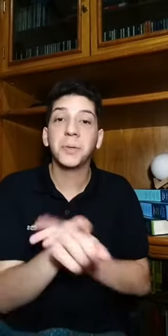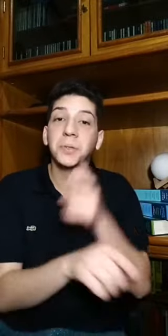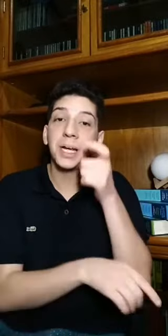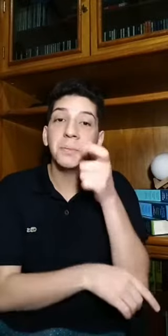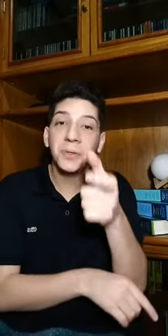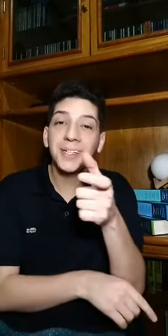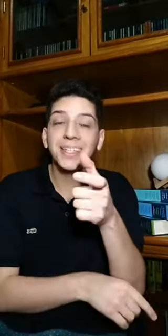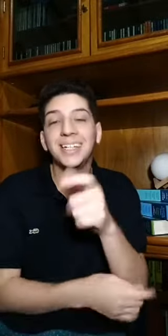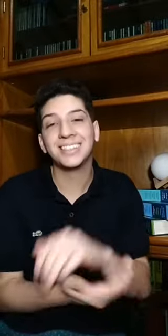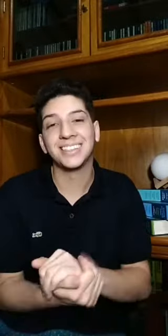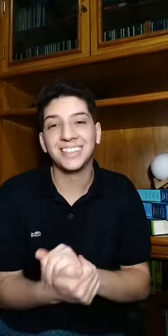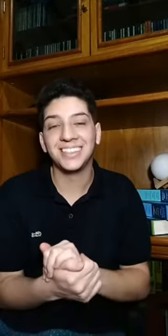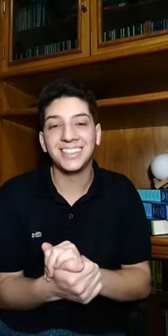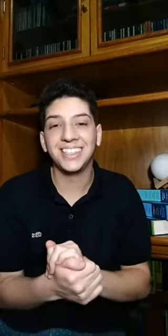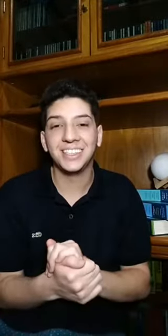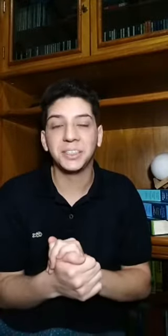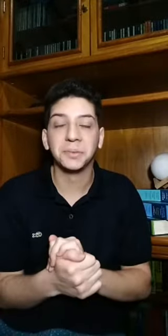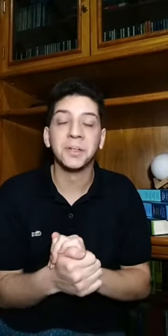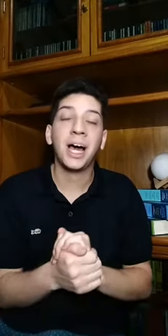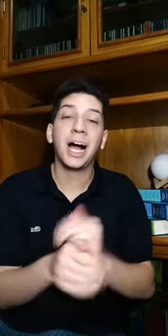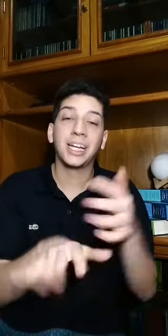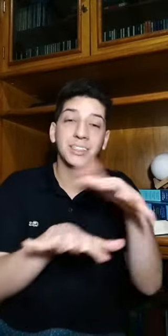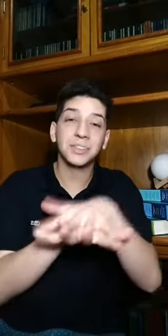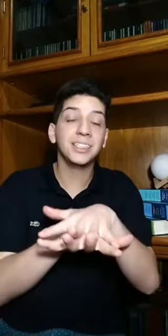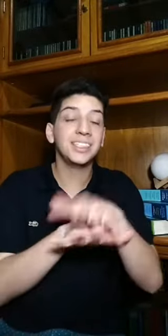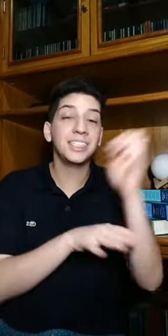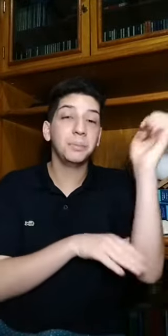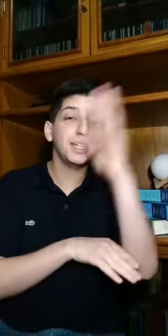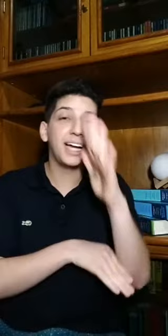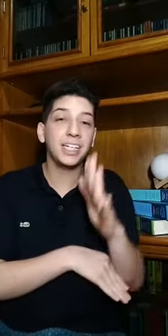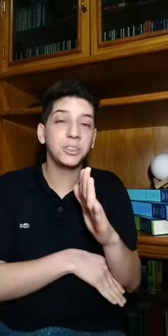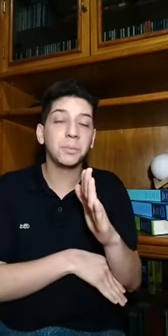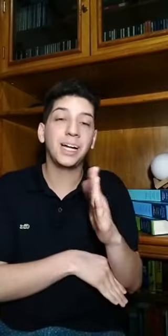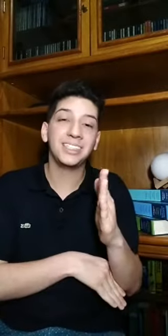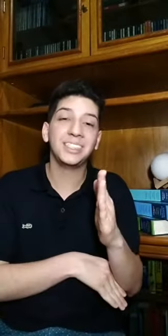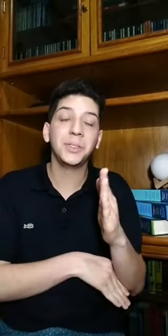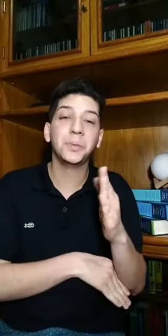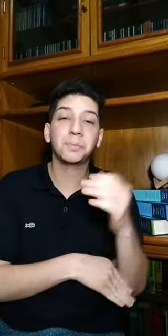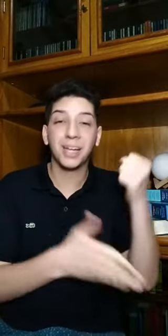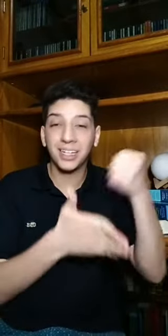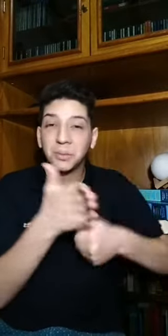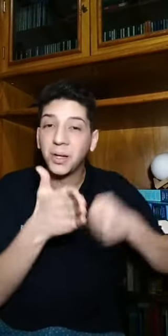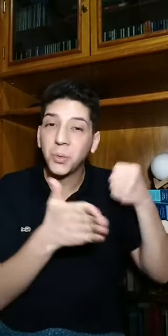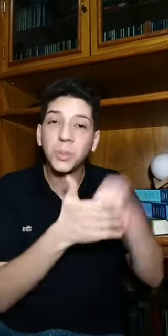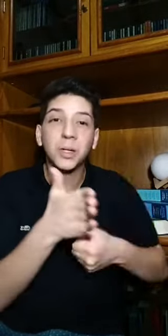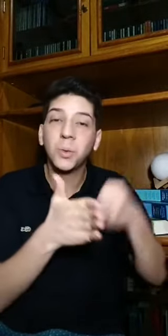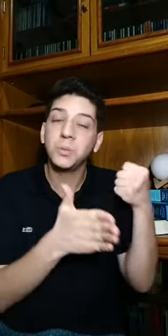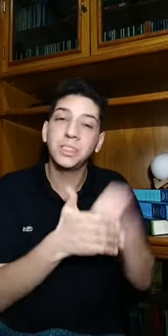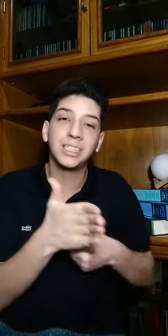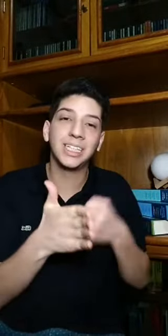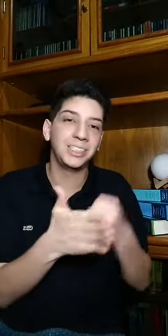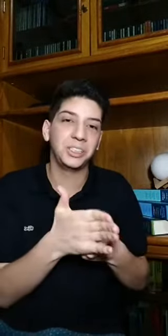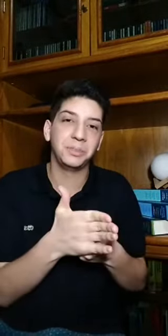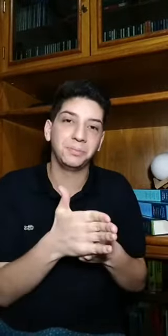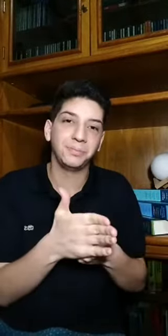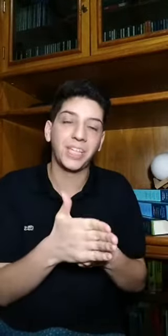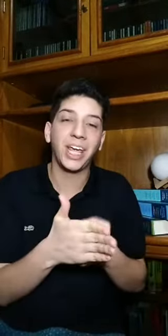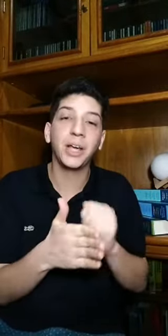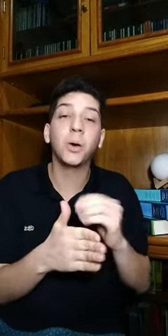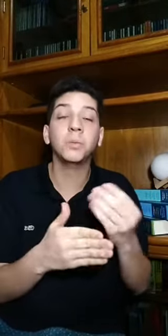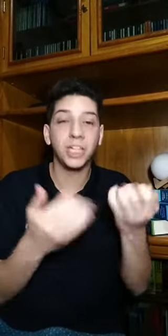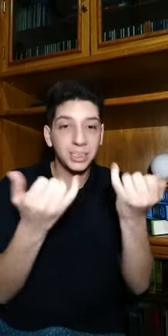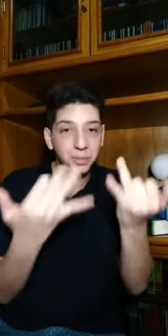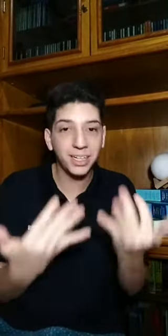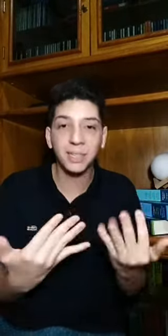Essa pergunta ela é muito interessante, gente. A questão da acessibilidade no Brasil, ela tem uma luta constante.